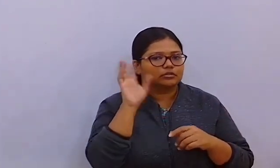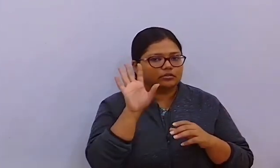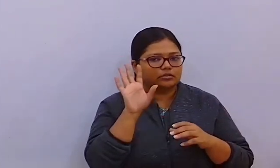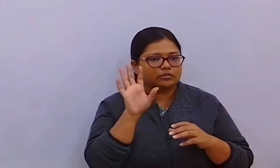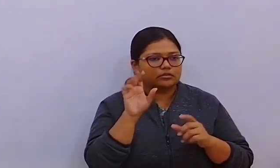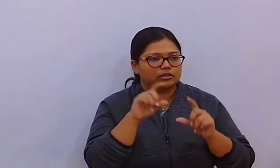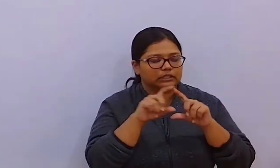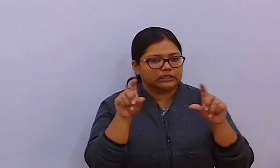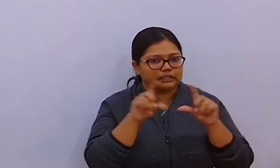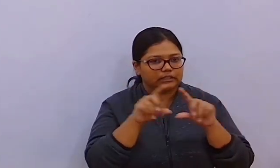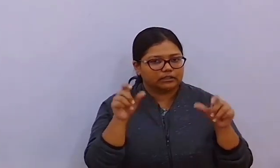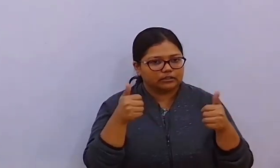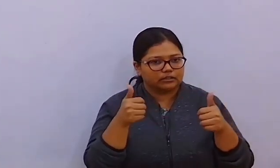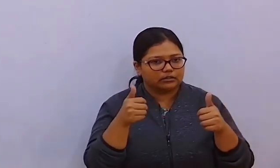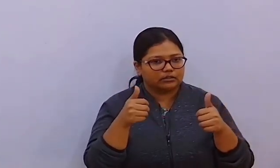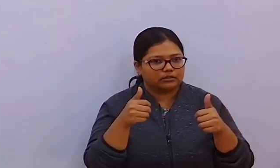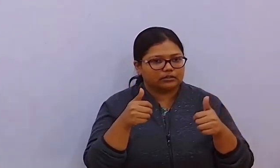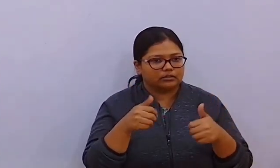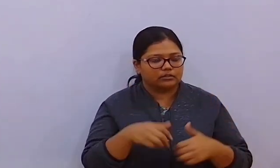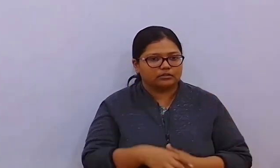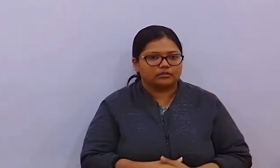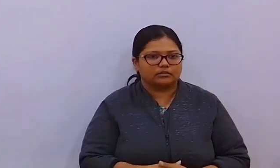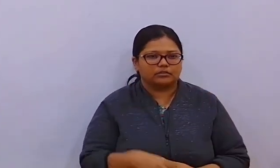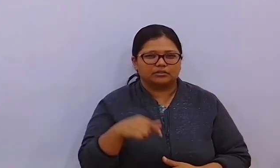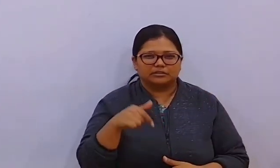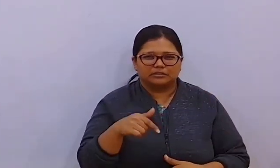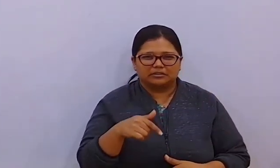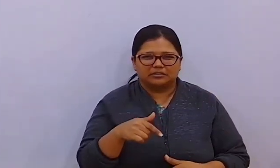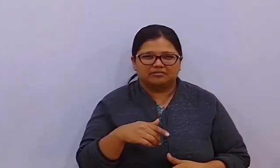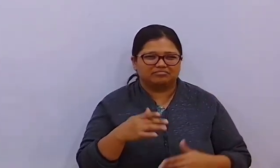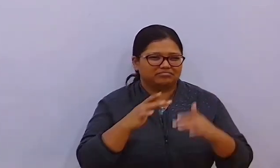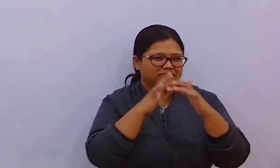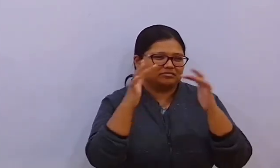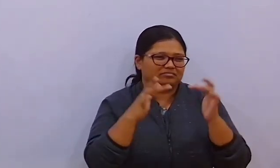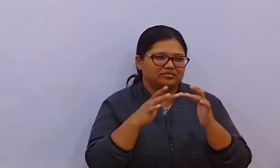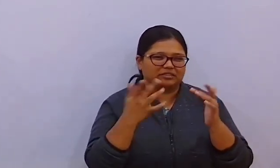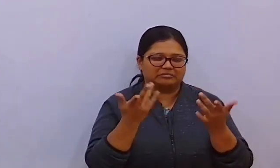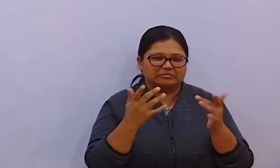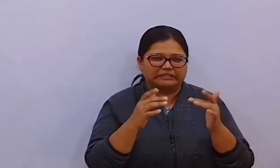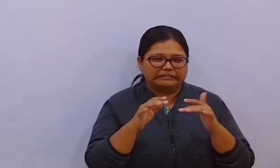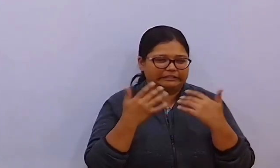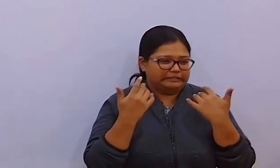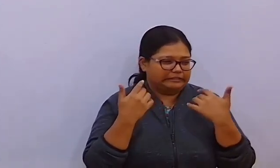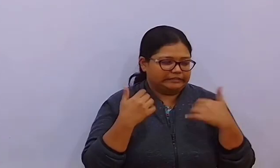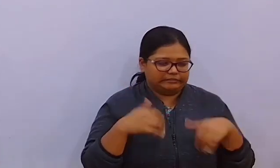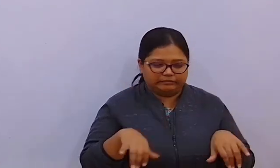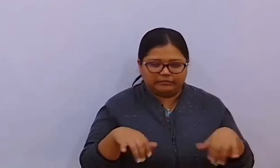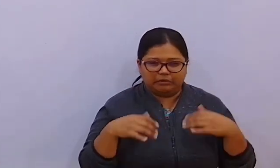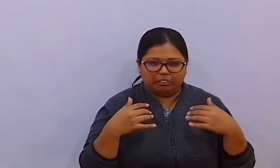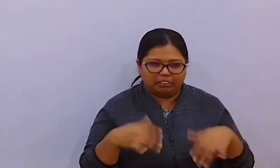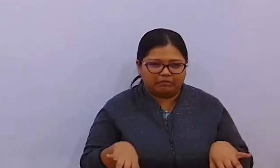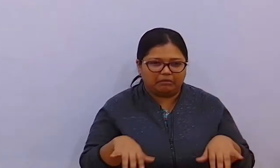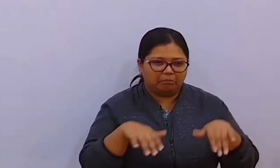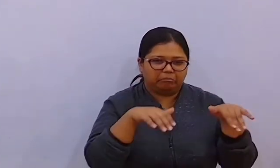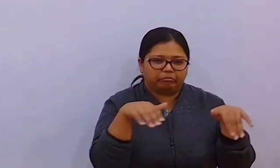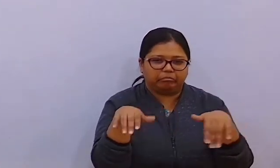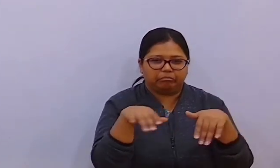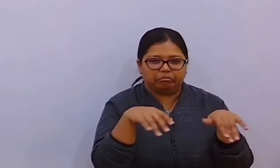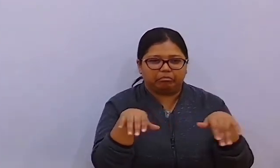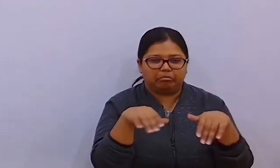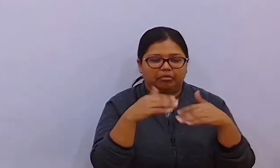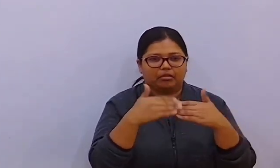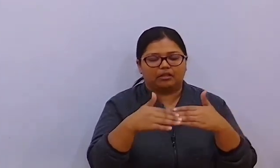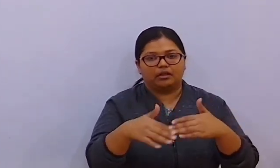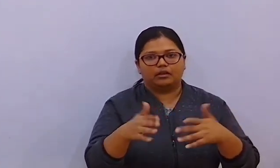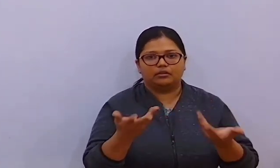आप लोगों का कोई रिप्लाई ही नहीं आता। अगर इधर से कोई गुड मॉर्निंग लिखा हुआ है तो आप लोगों का कोई रिप्लाई ही नहीं आता कि गुड इवनिंग या गुड आफ्टरनून कुछ